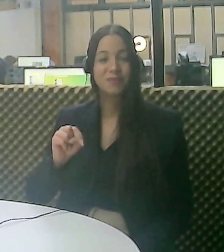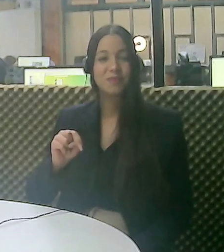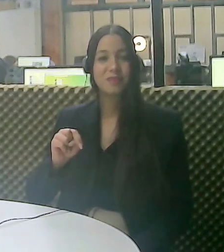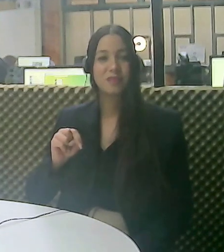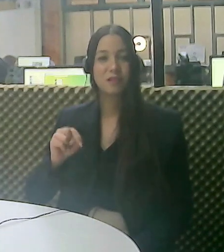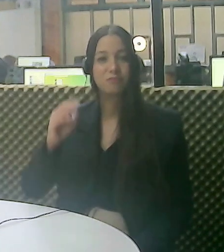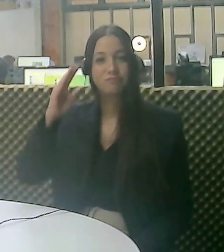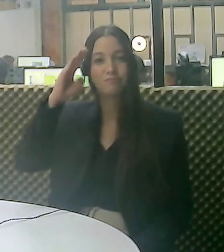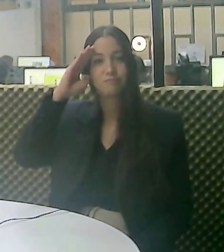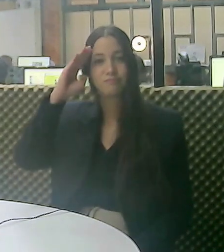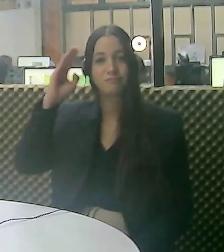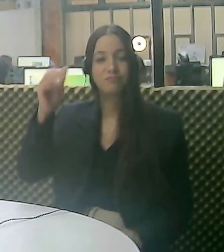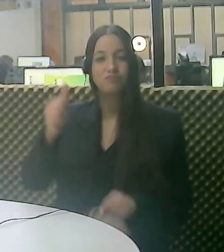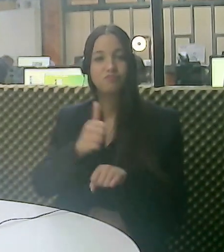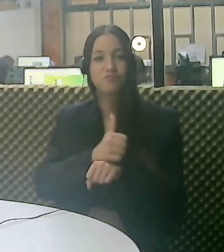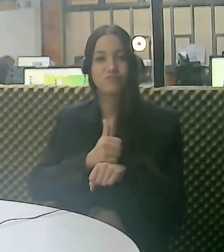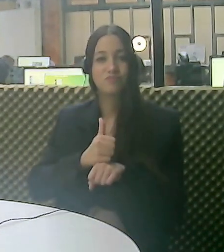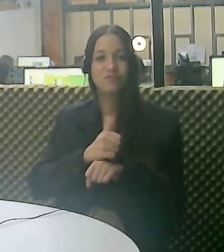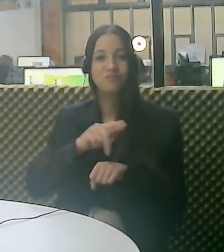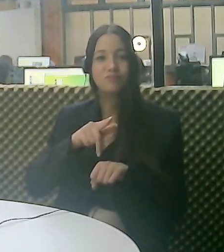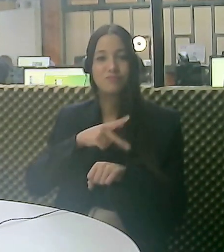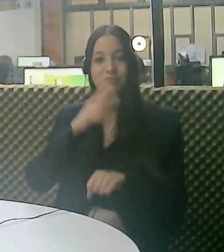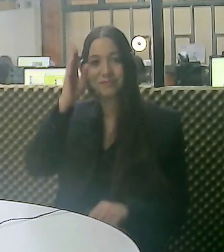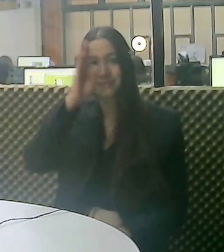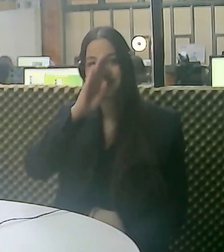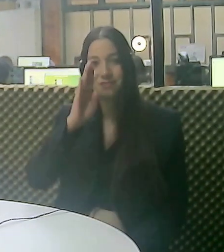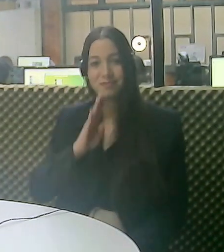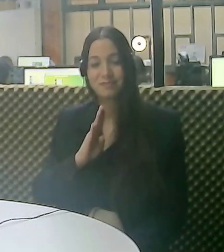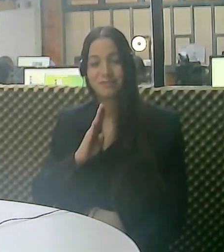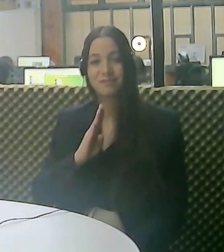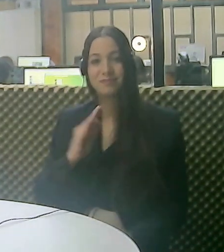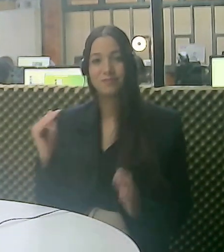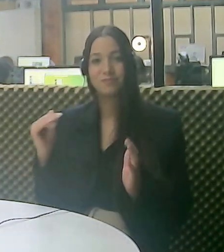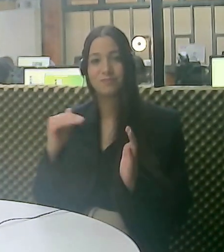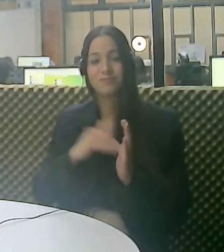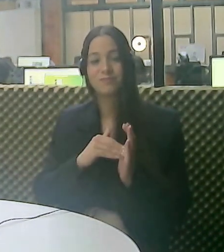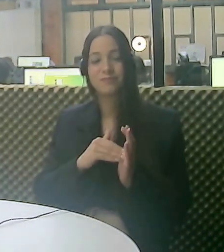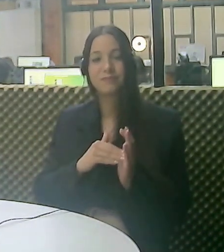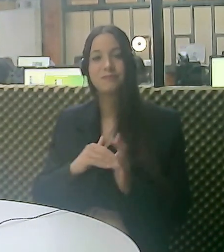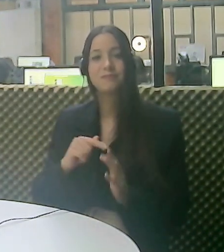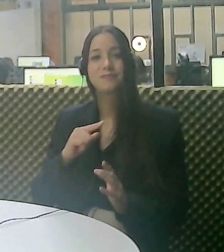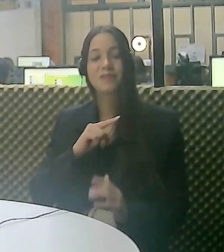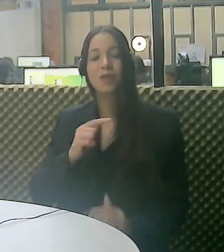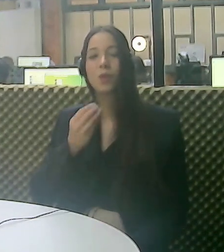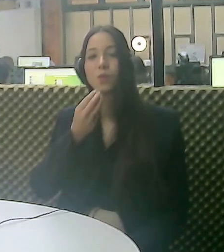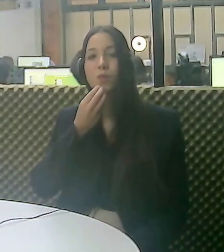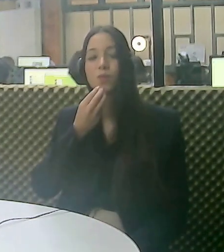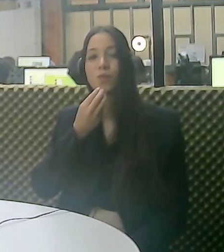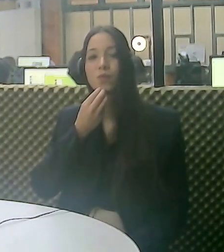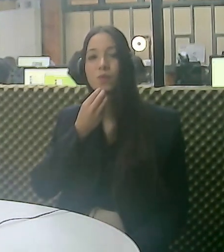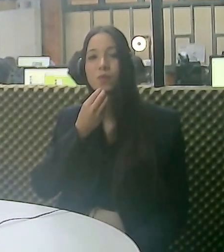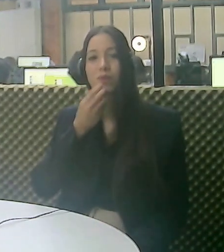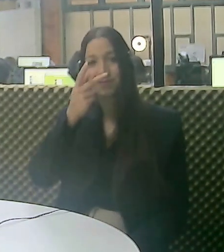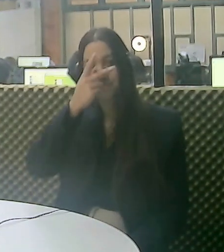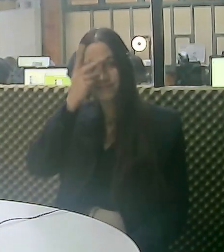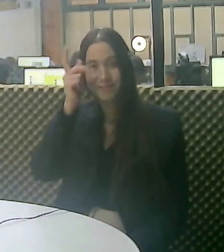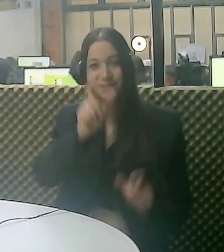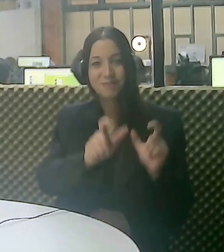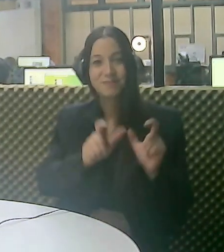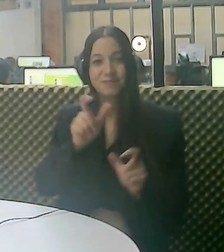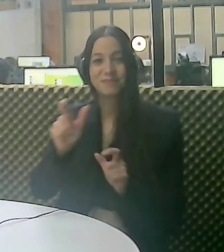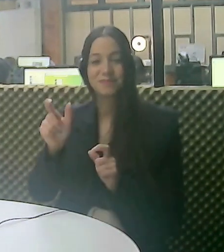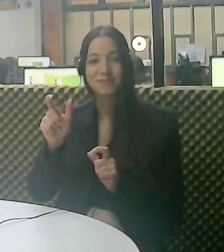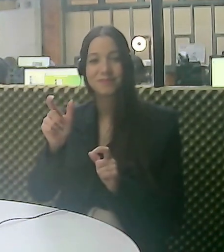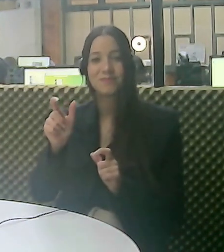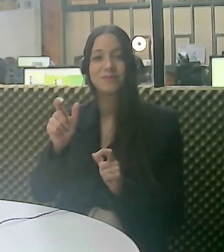grandes palcos do nosso país, do interior, trazendo e dando oportunidade para que as pessoas